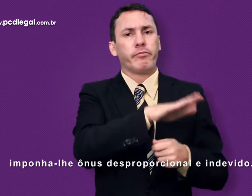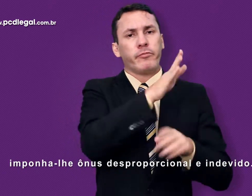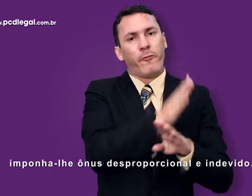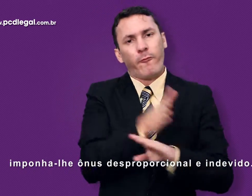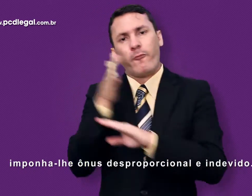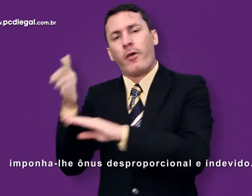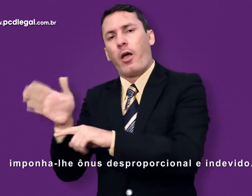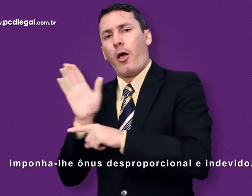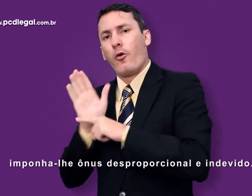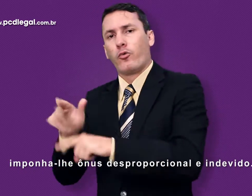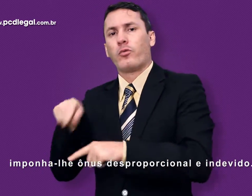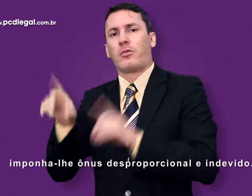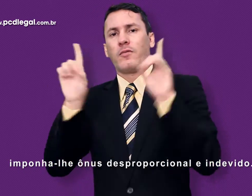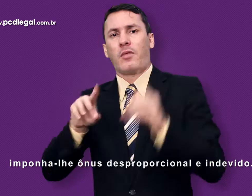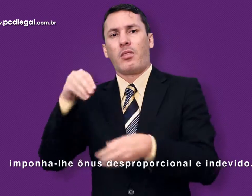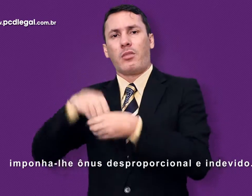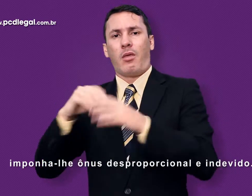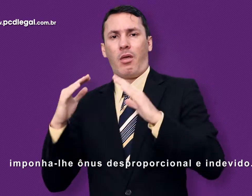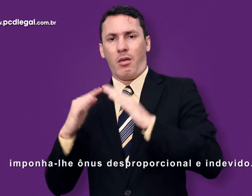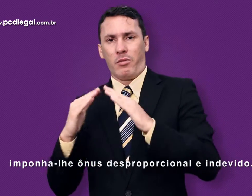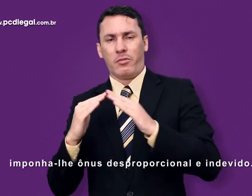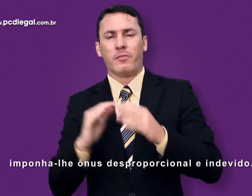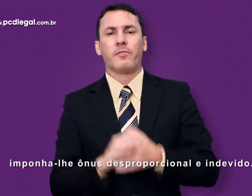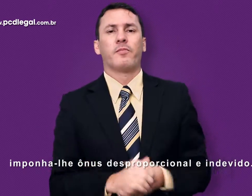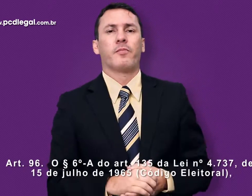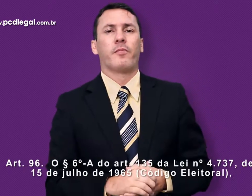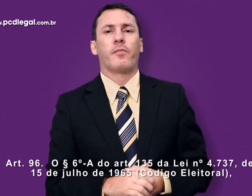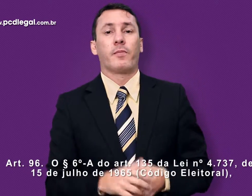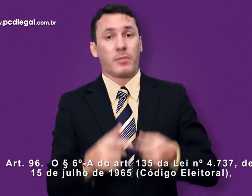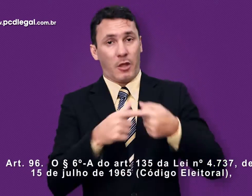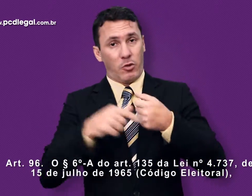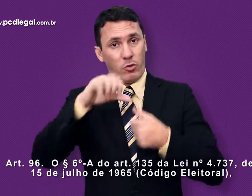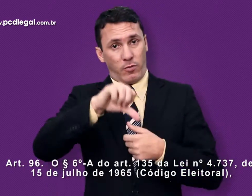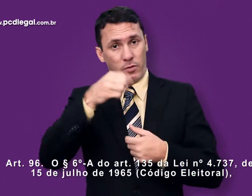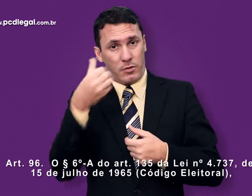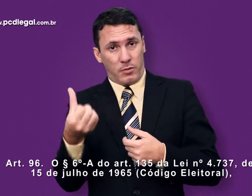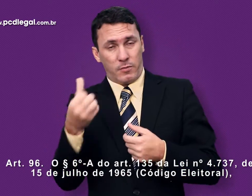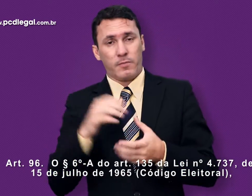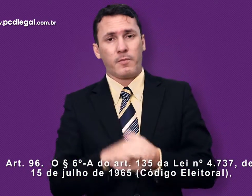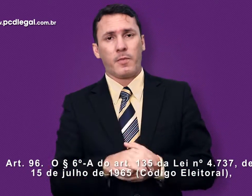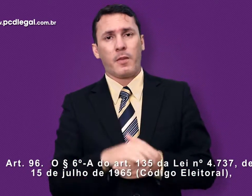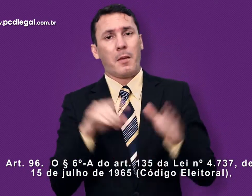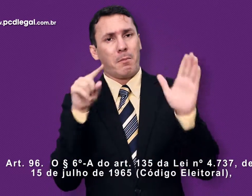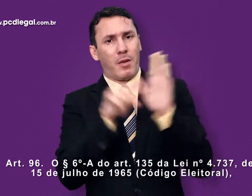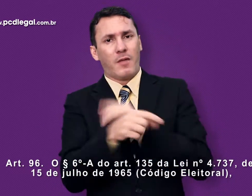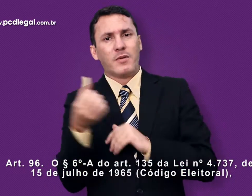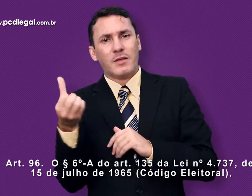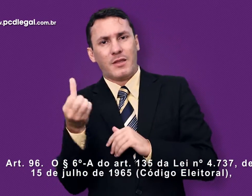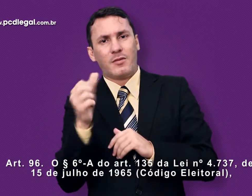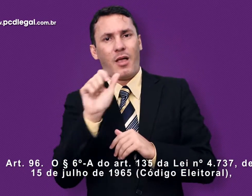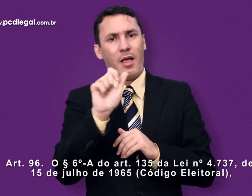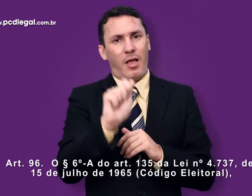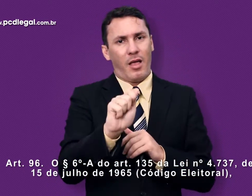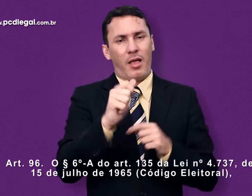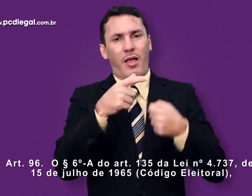imponha-lhe ônus desproporcional e indevido. Artigo 96. O parágrafo 6º-A do